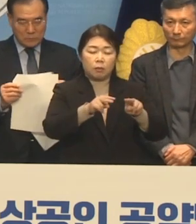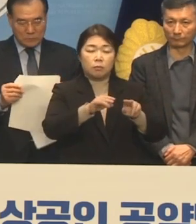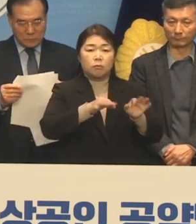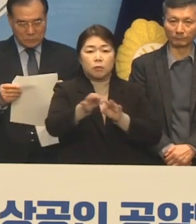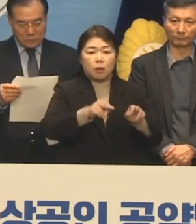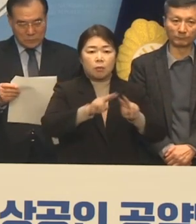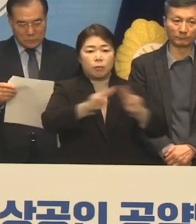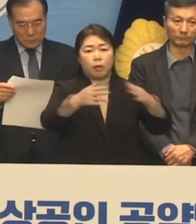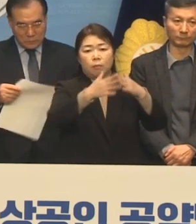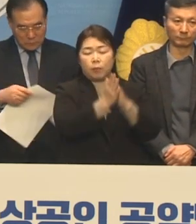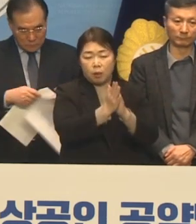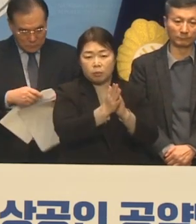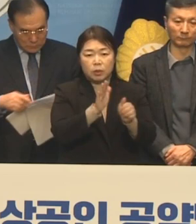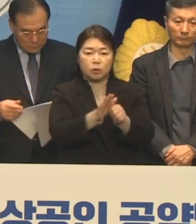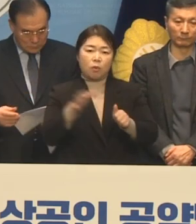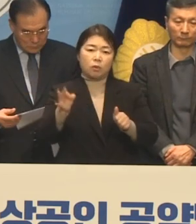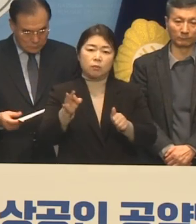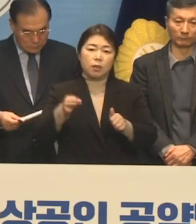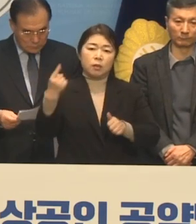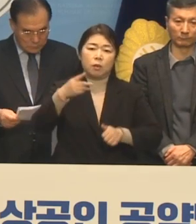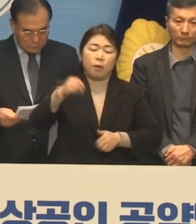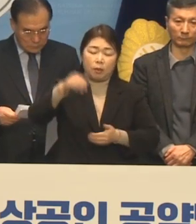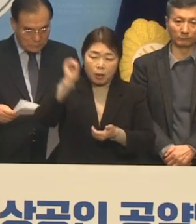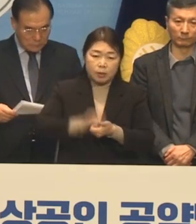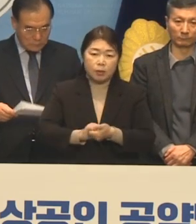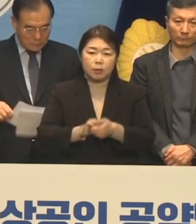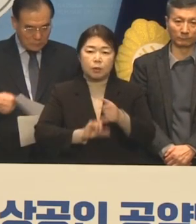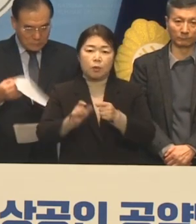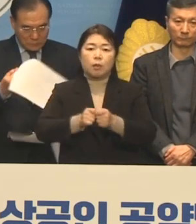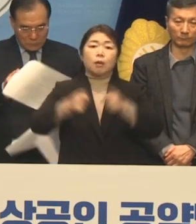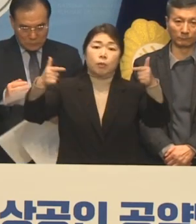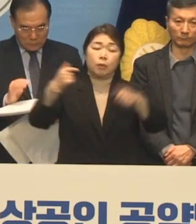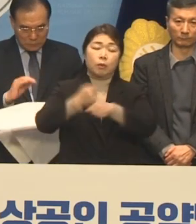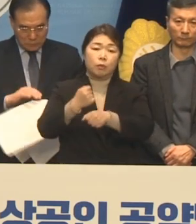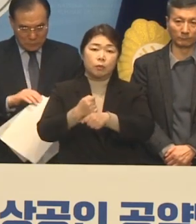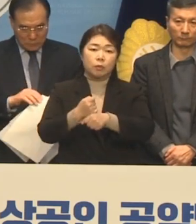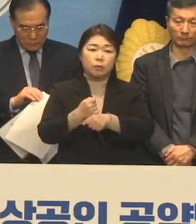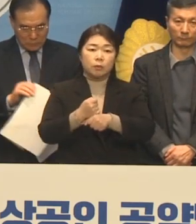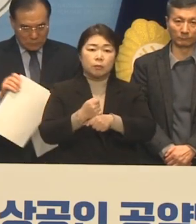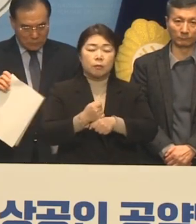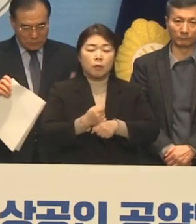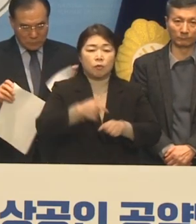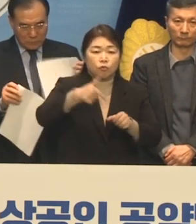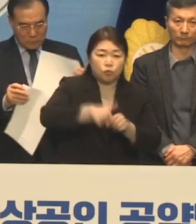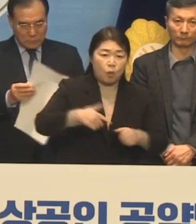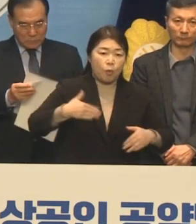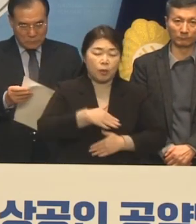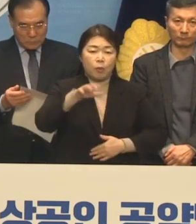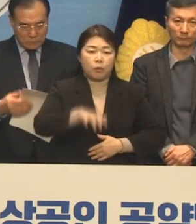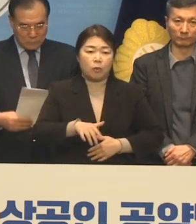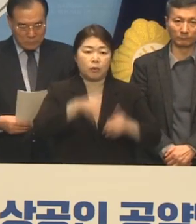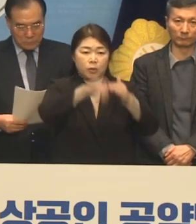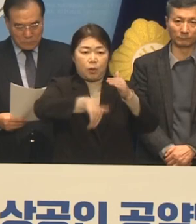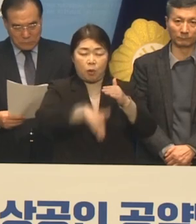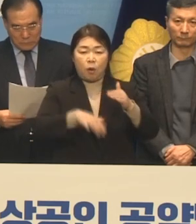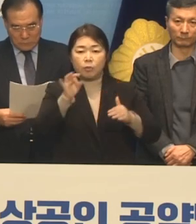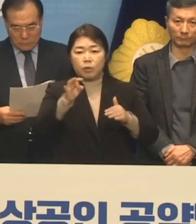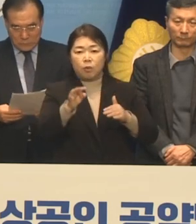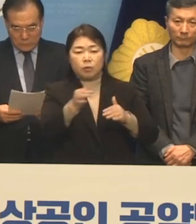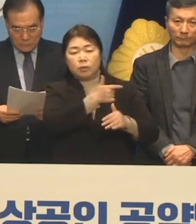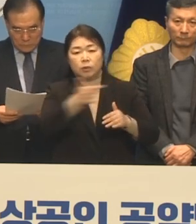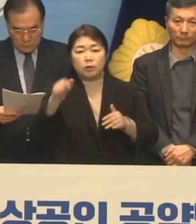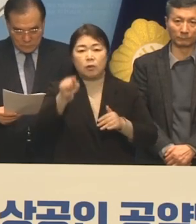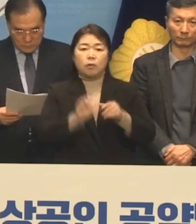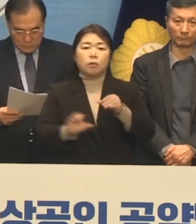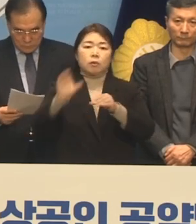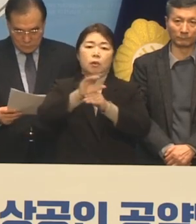지원하기 위해 폐업 지원금을 1,000만 원까지 대폭 상향하고 주유소, 목욕탕 등 철거 비용이 높은 업종은